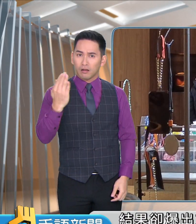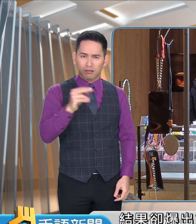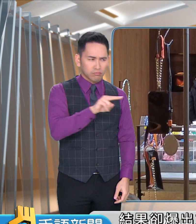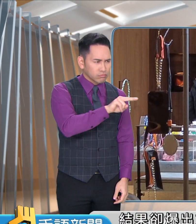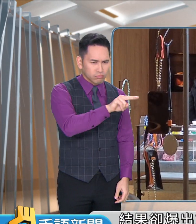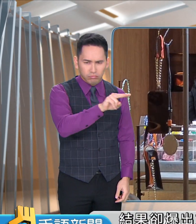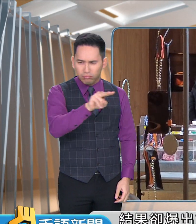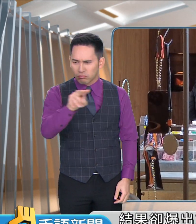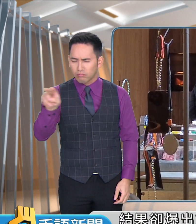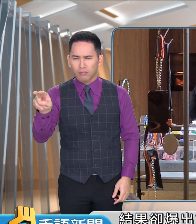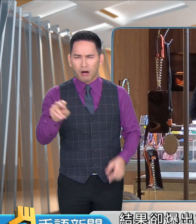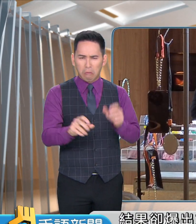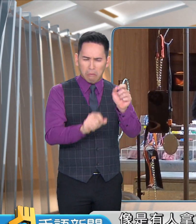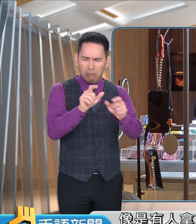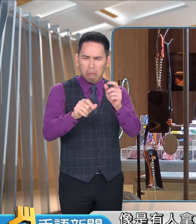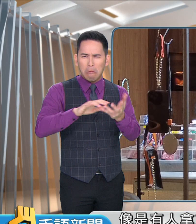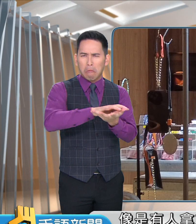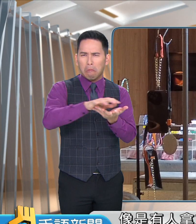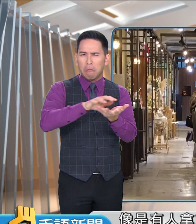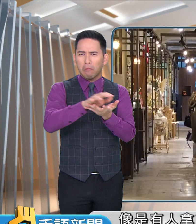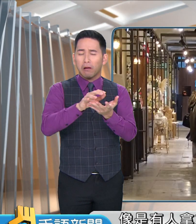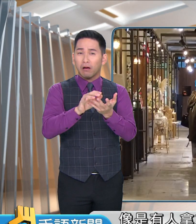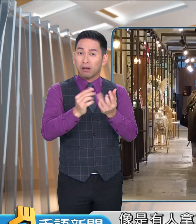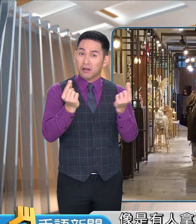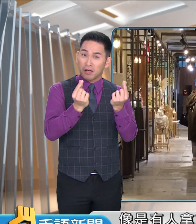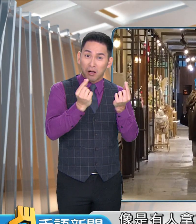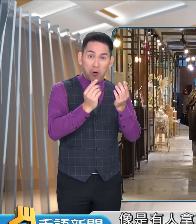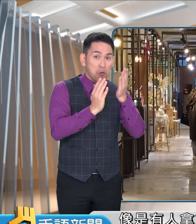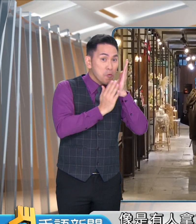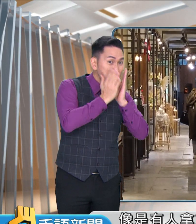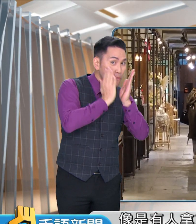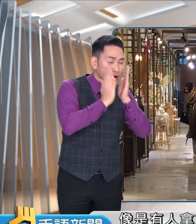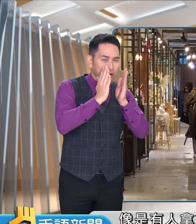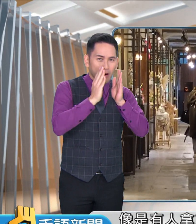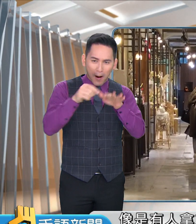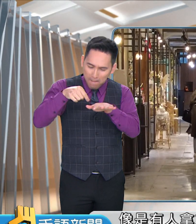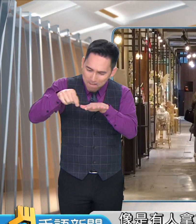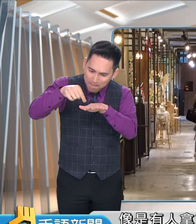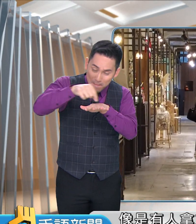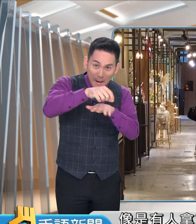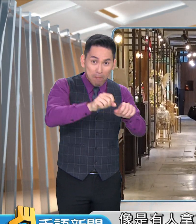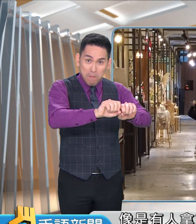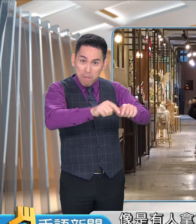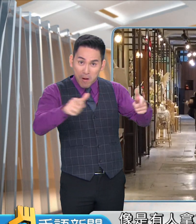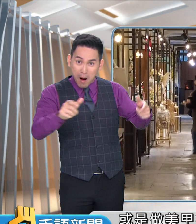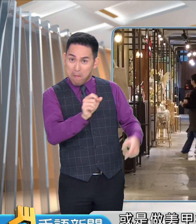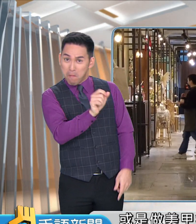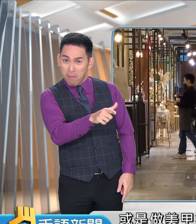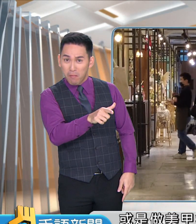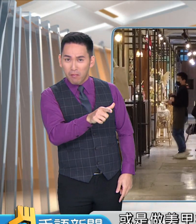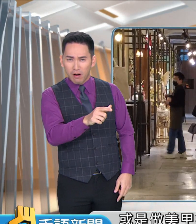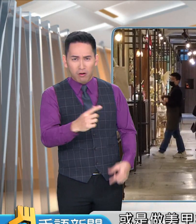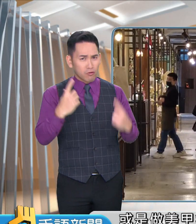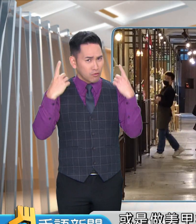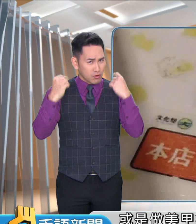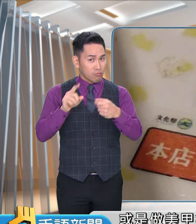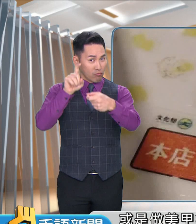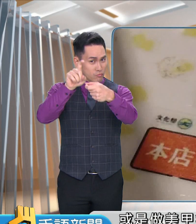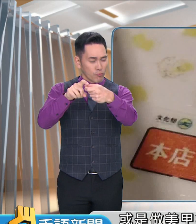象，像是有人拿文化币购买美妆用品或是做美甲等等和